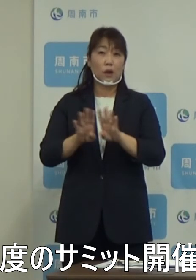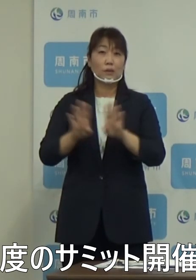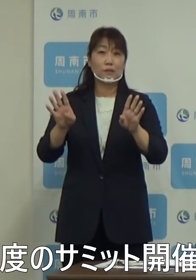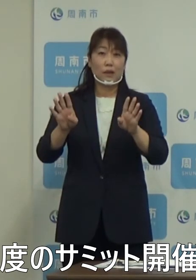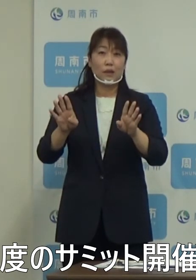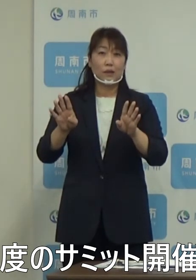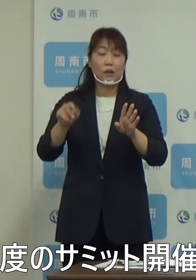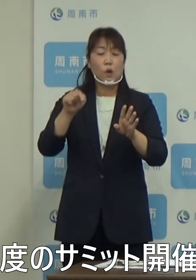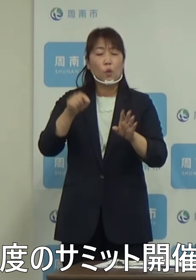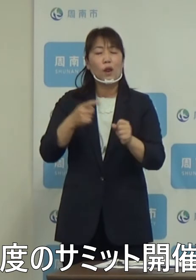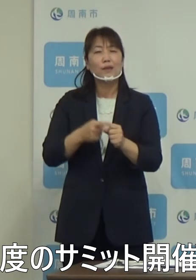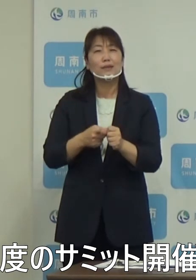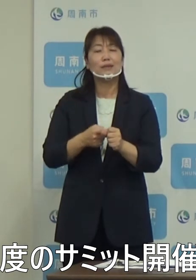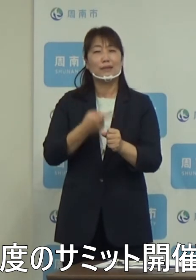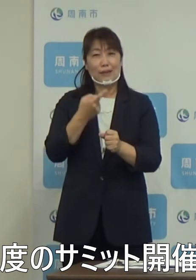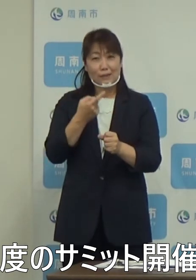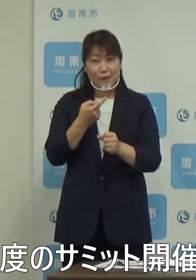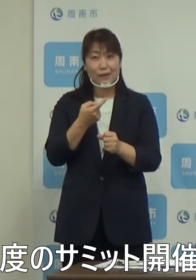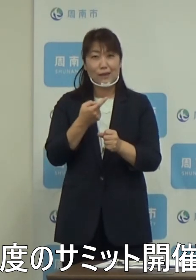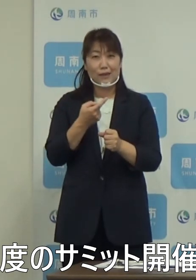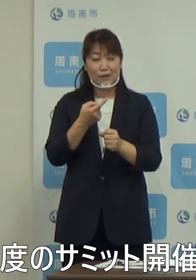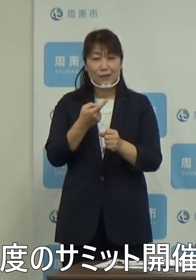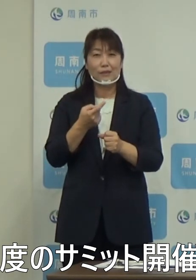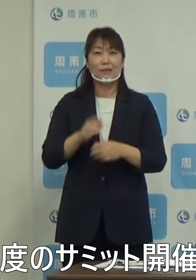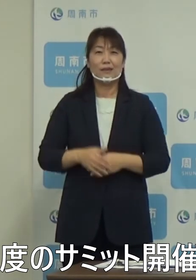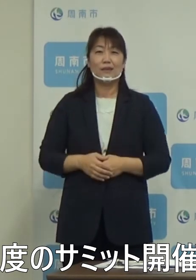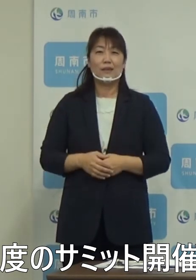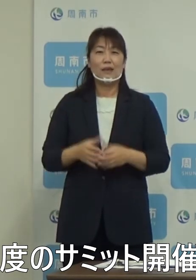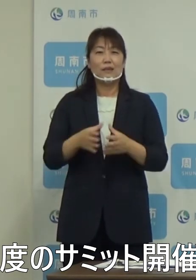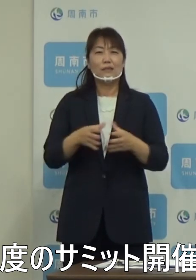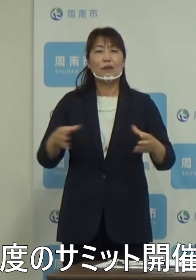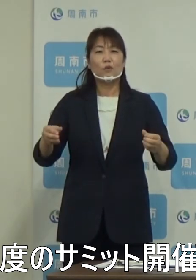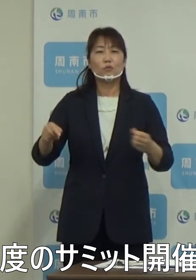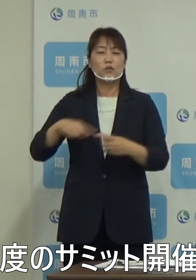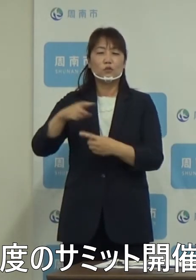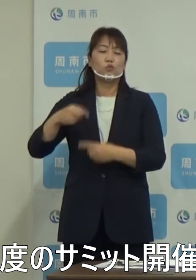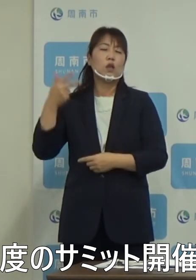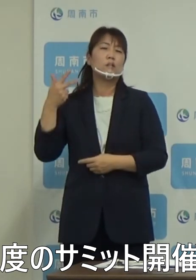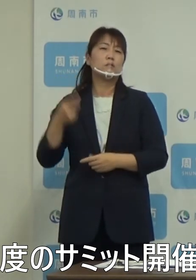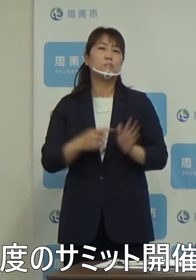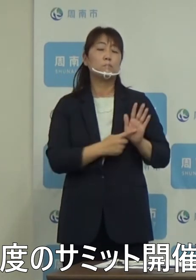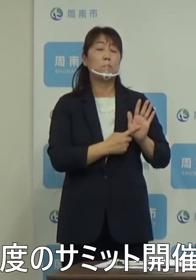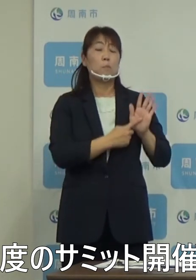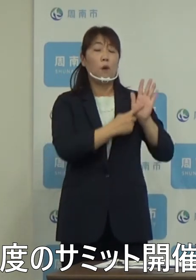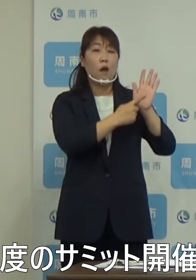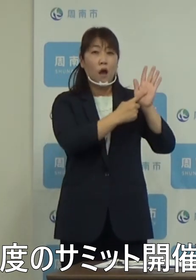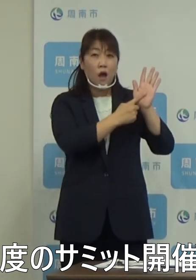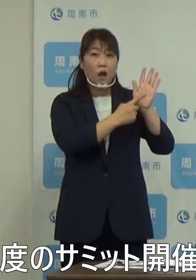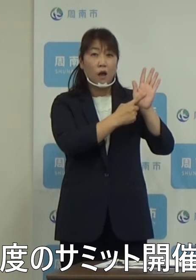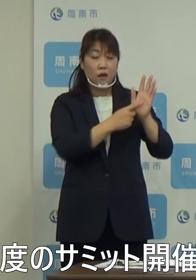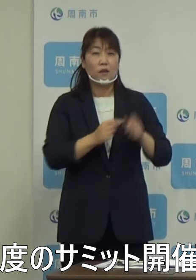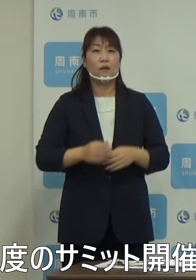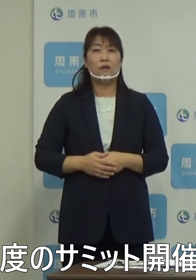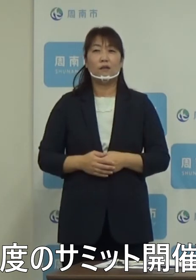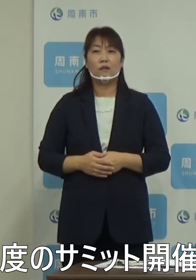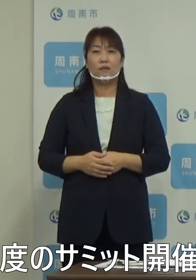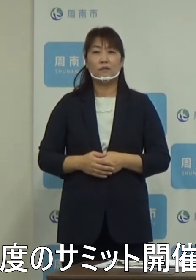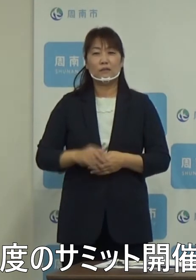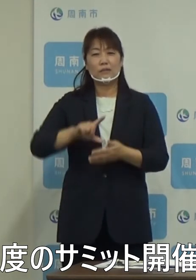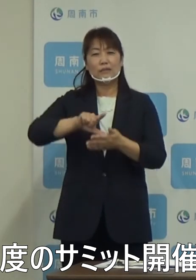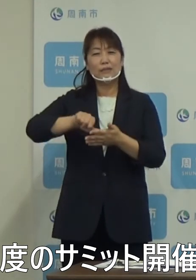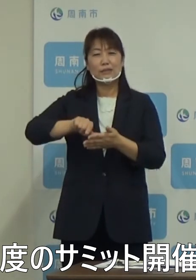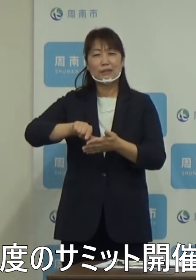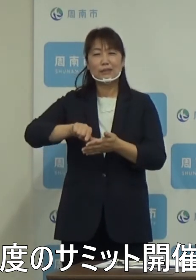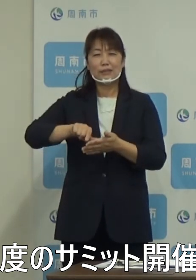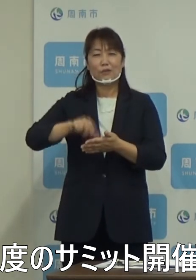サミット開催を一つの契機として、全国的な知名度の向上を図るとともに、地域の魅力